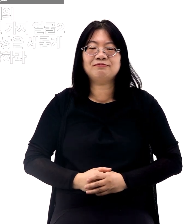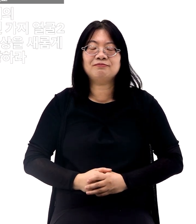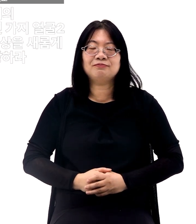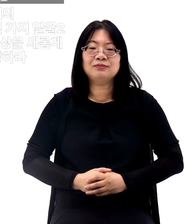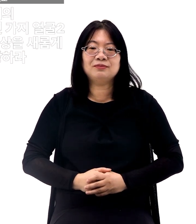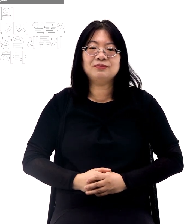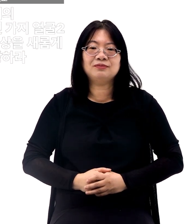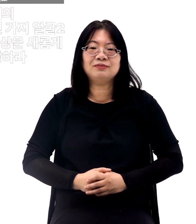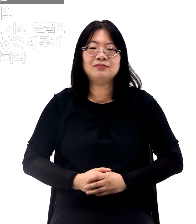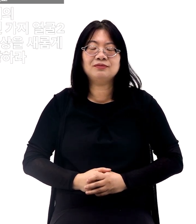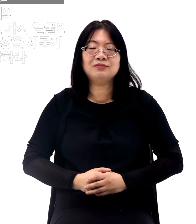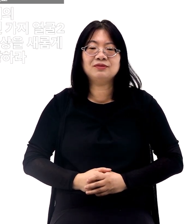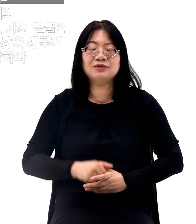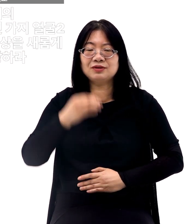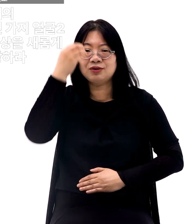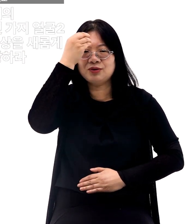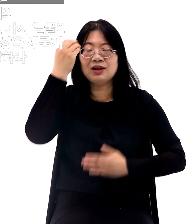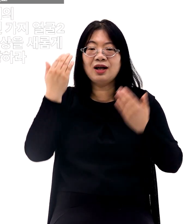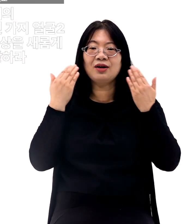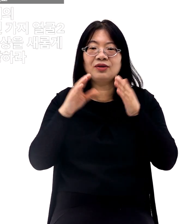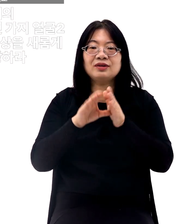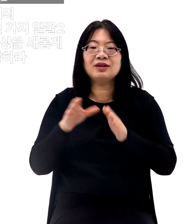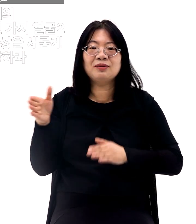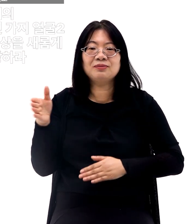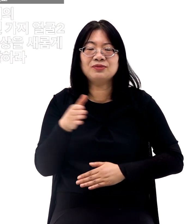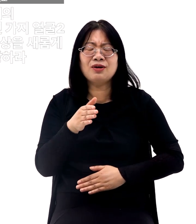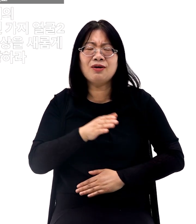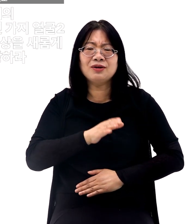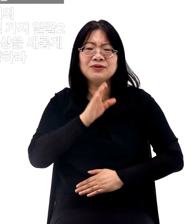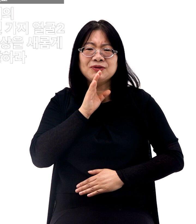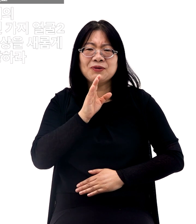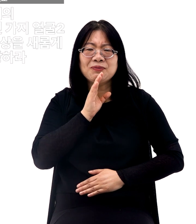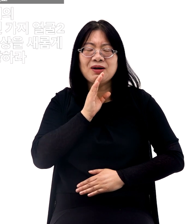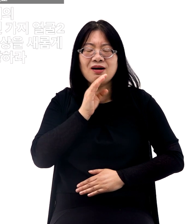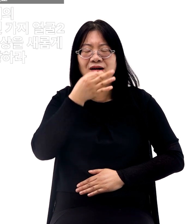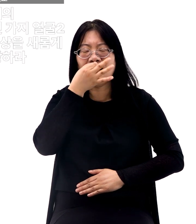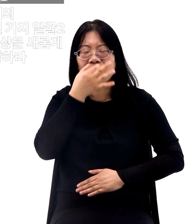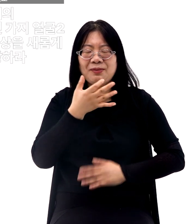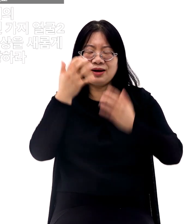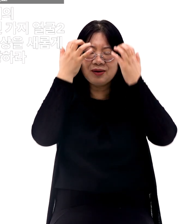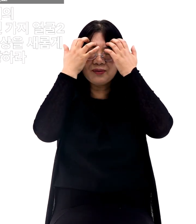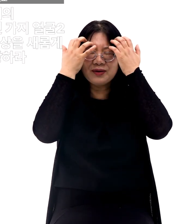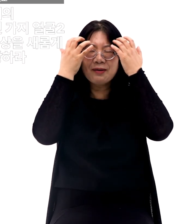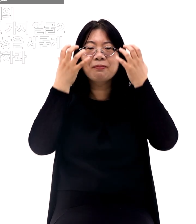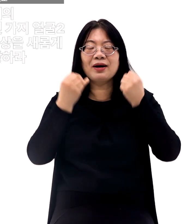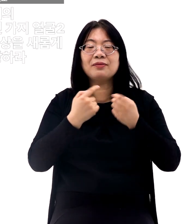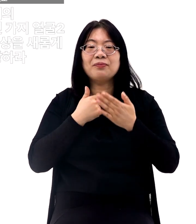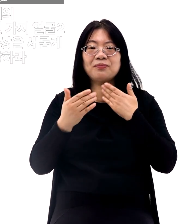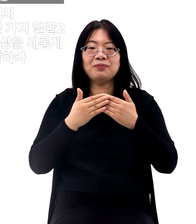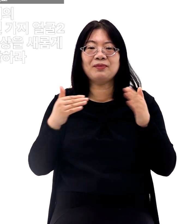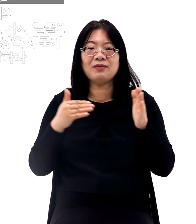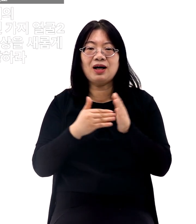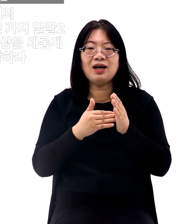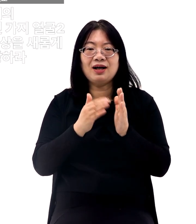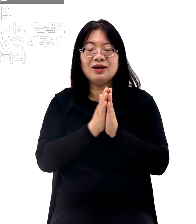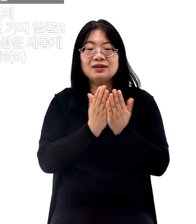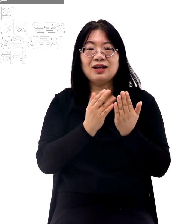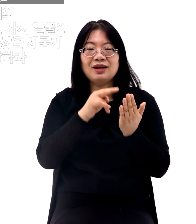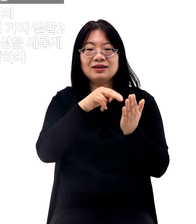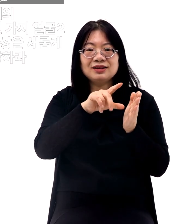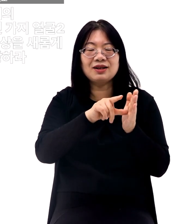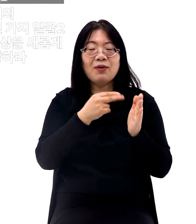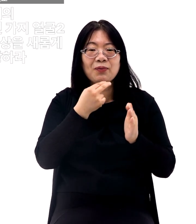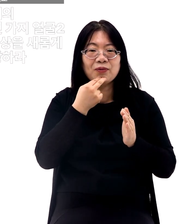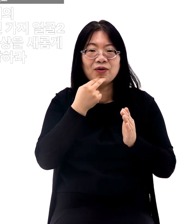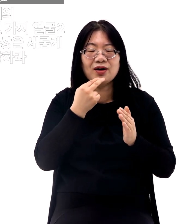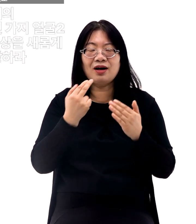아닙니다. 근데 고등학교 때부터 파란만장한 생활을 하면서 책을 읽을 시간도 없었고 학교도